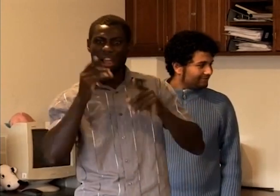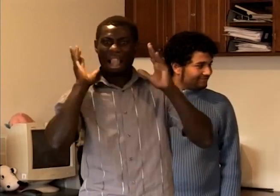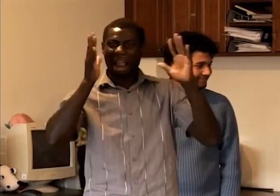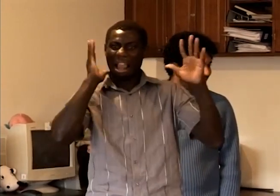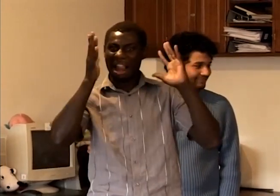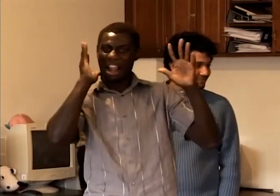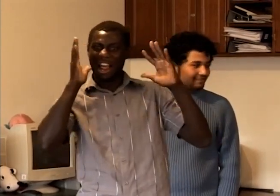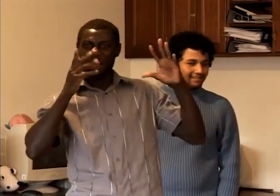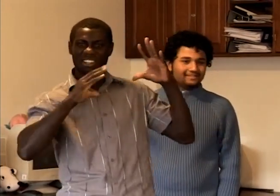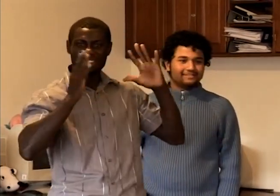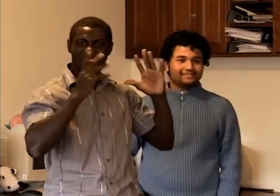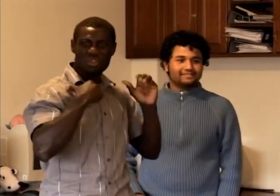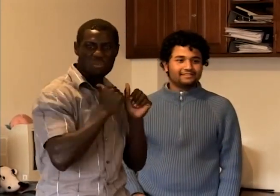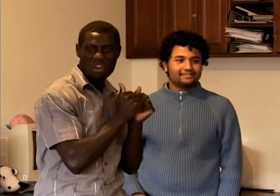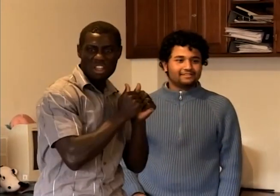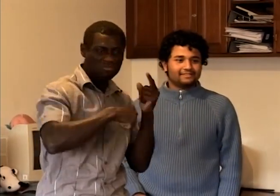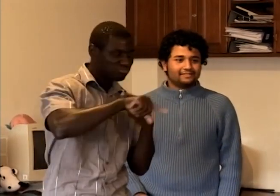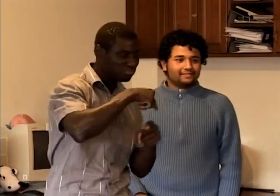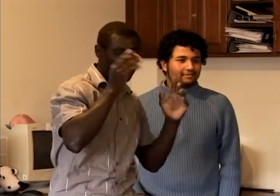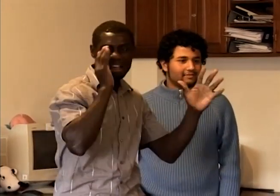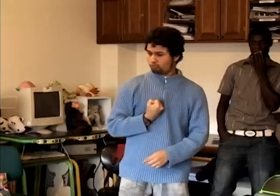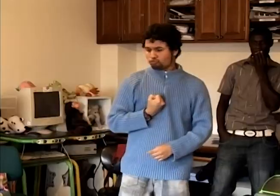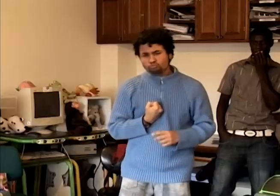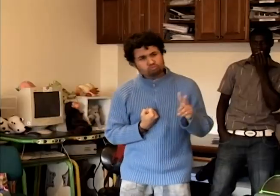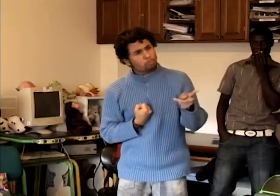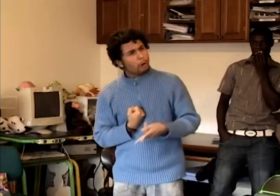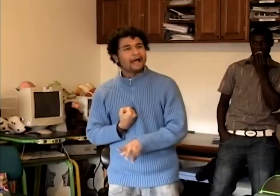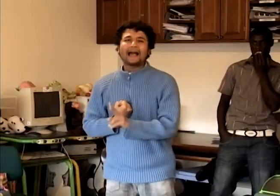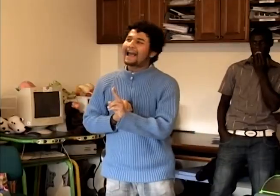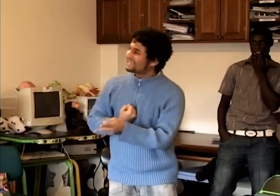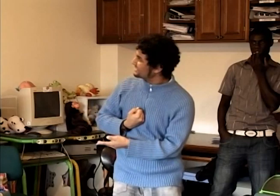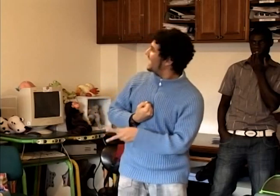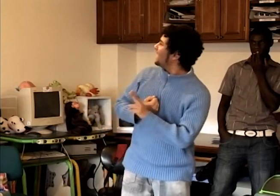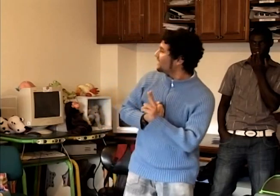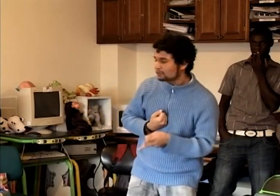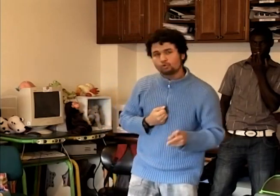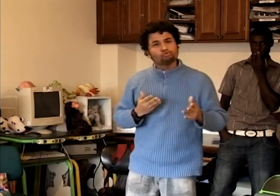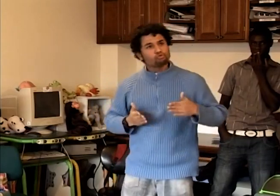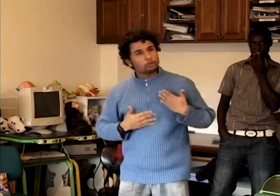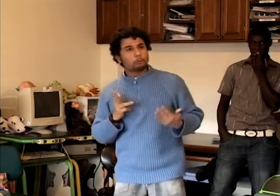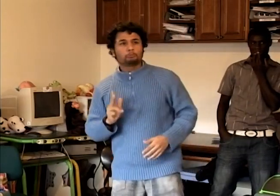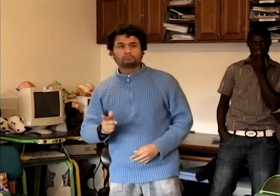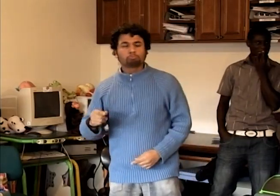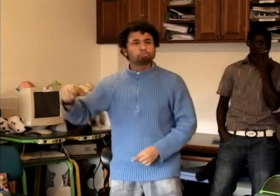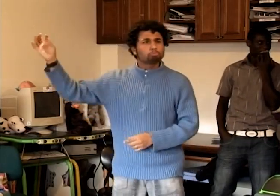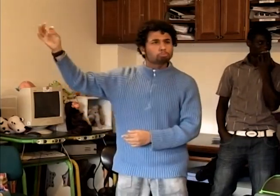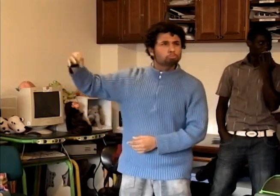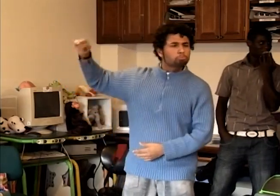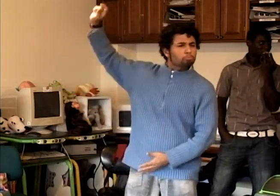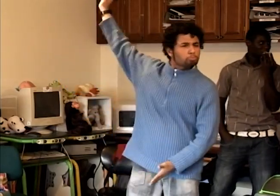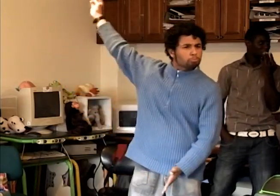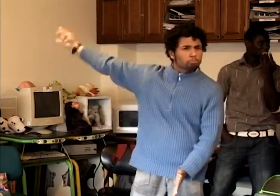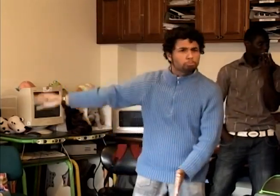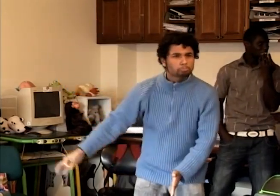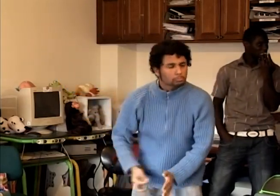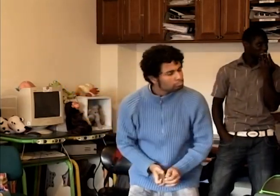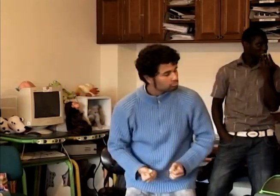de seguimiento, donde ellos observan a intérpretes que ya vienen trabajando en la universidad, que tienen